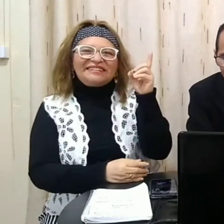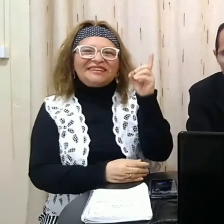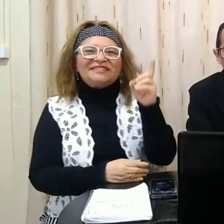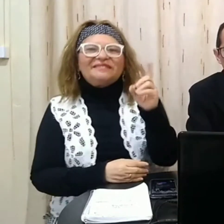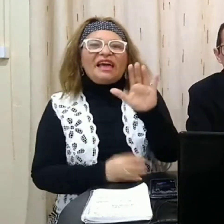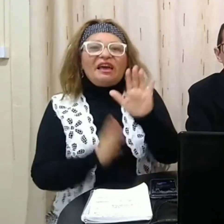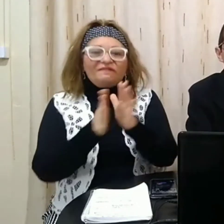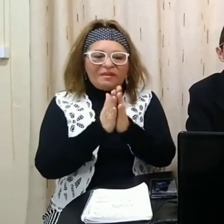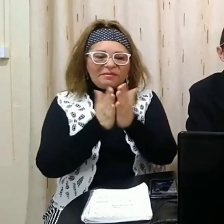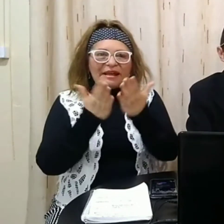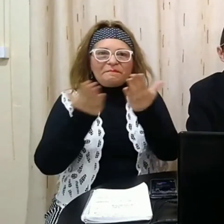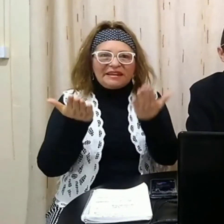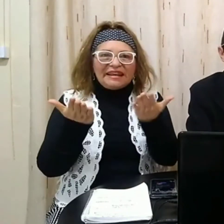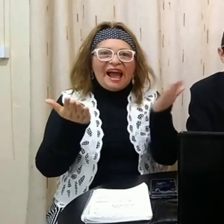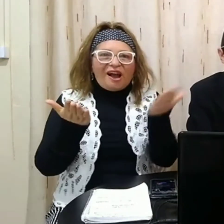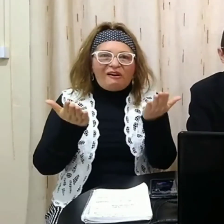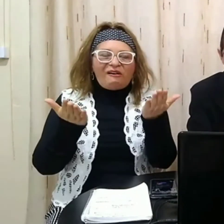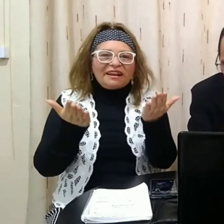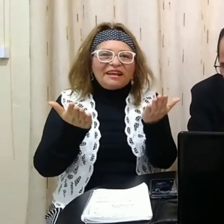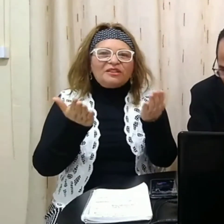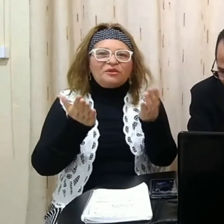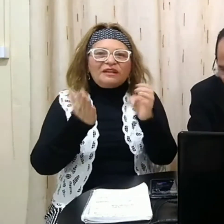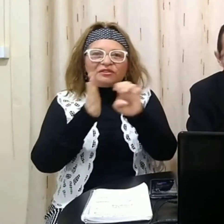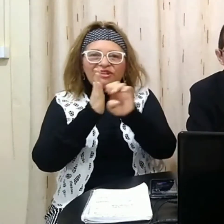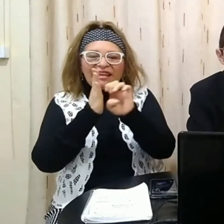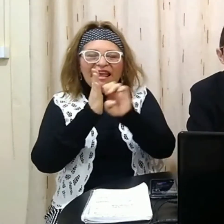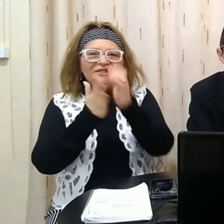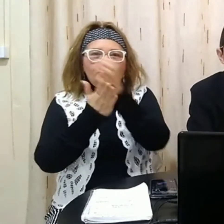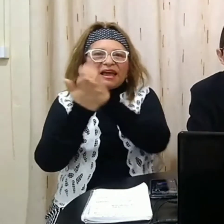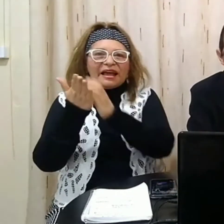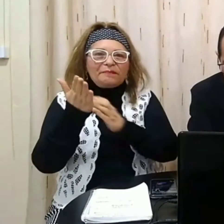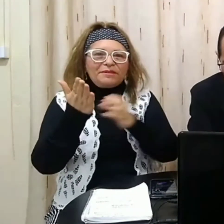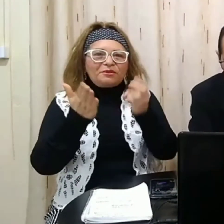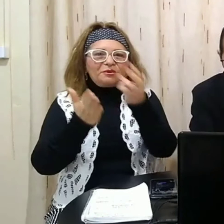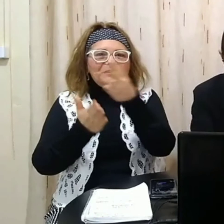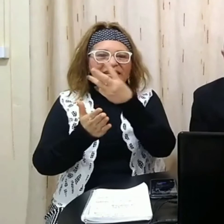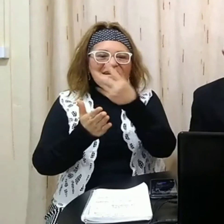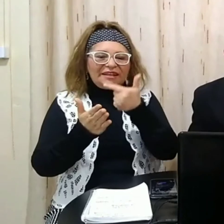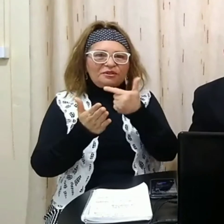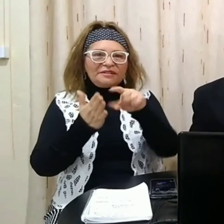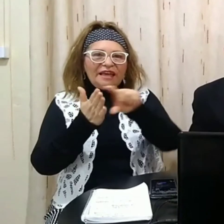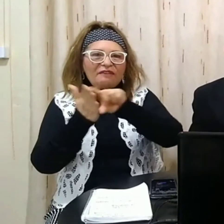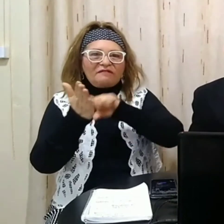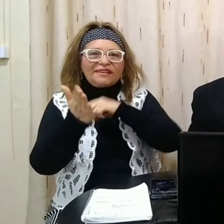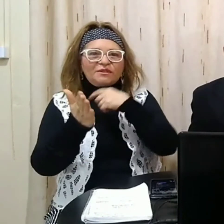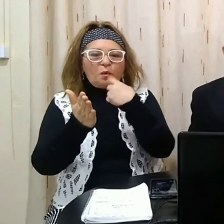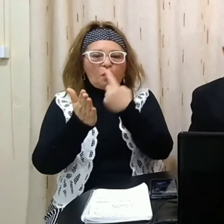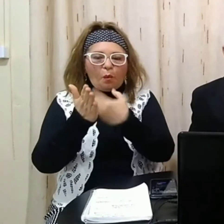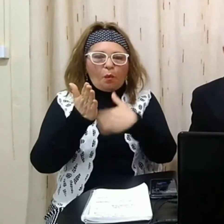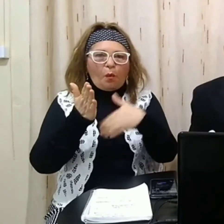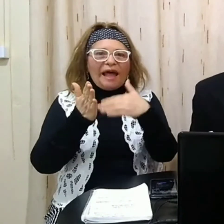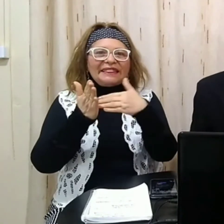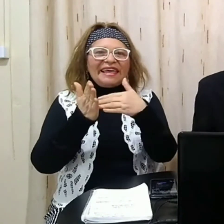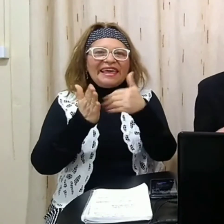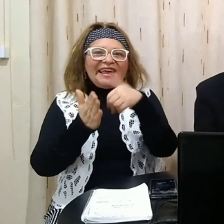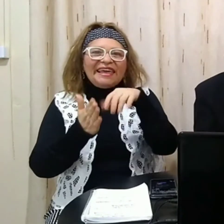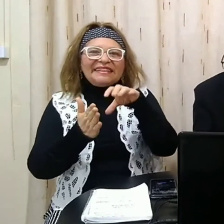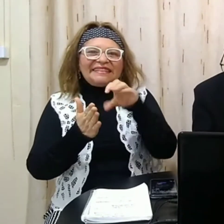Nós vamos abrir a palavra de Deus no livro de Êxodo, capítulo 32, versos 1 a 10.